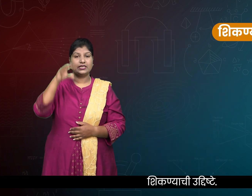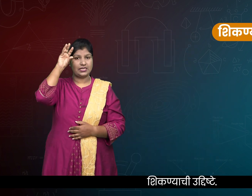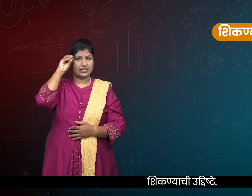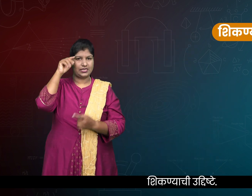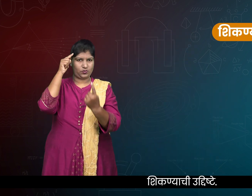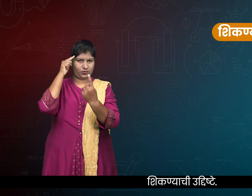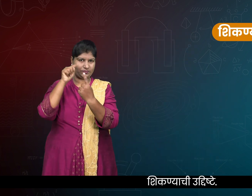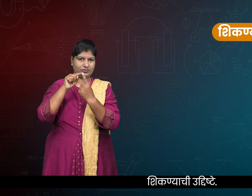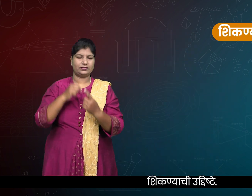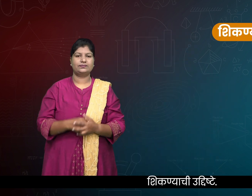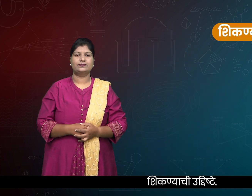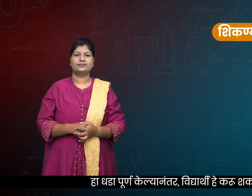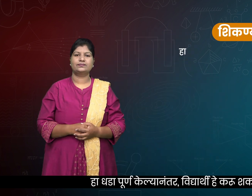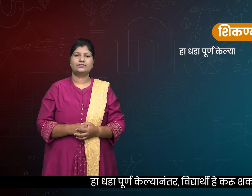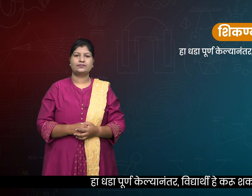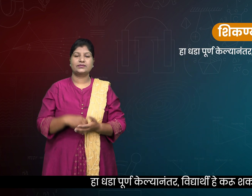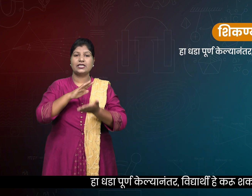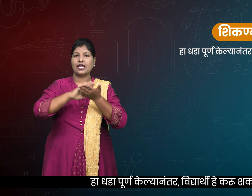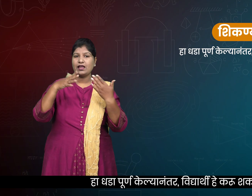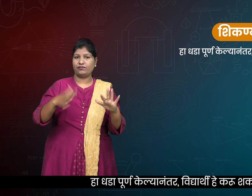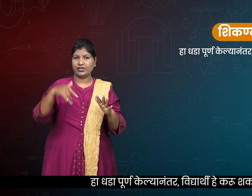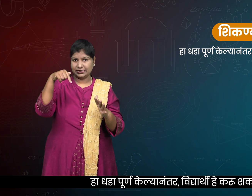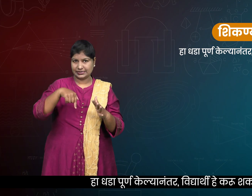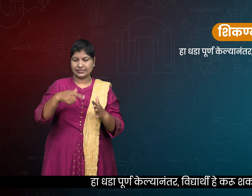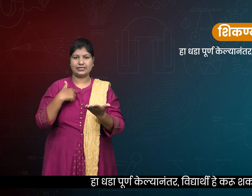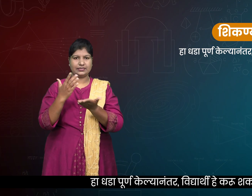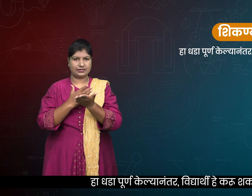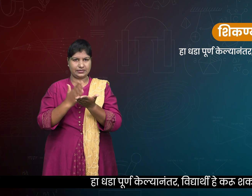शिकण्याची उद्दिष्टे. हा धडा पूर्ण केल्यानंतर विद्यार्थी हे करू शकतील.